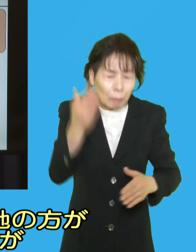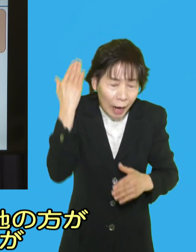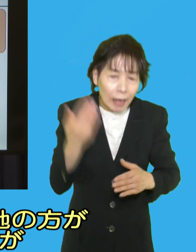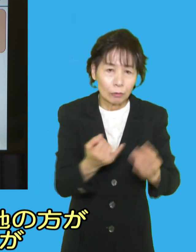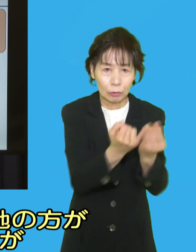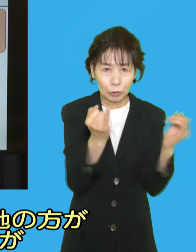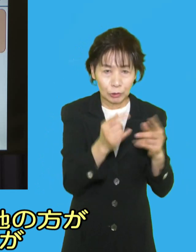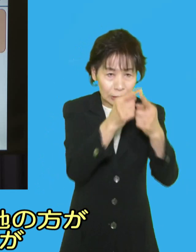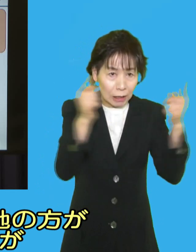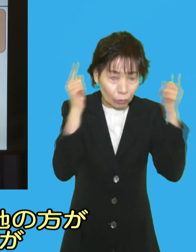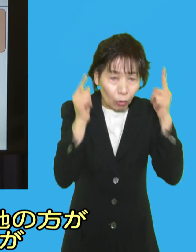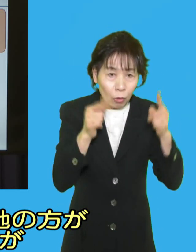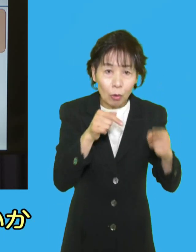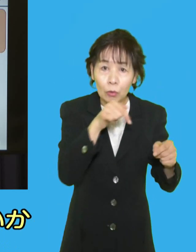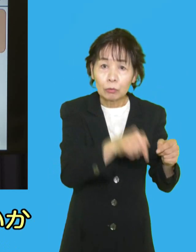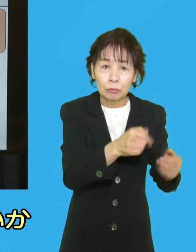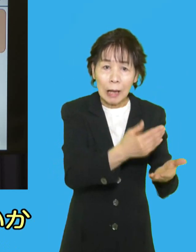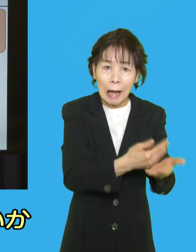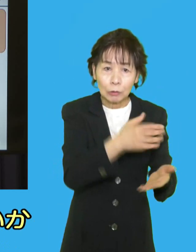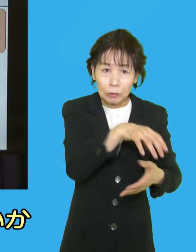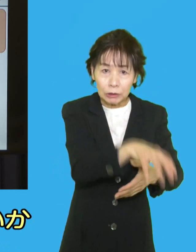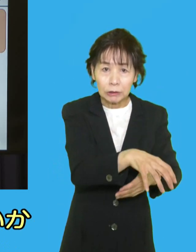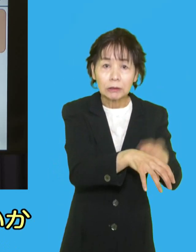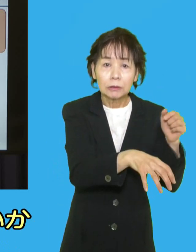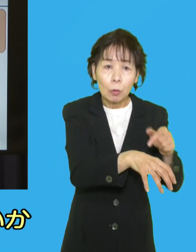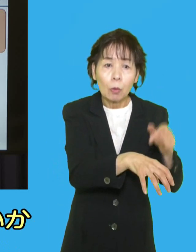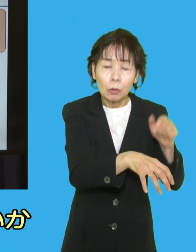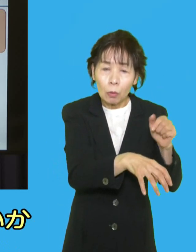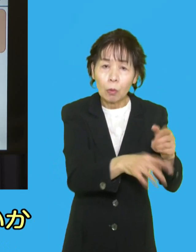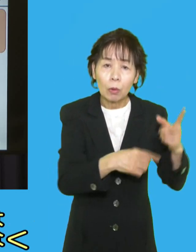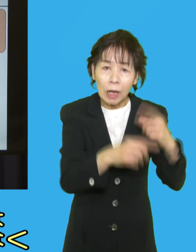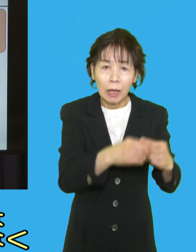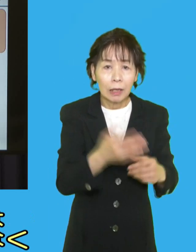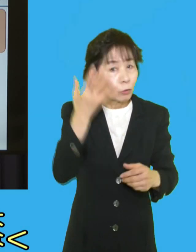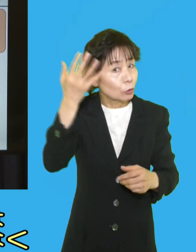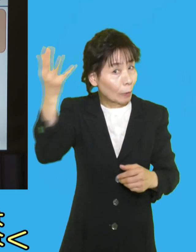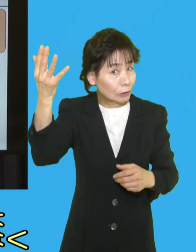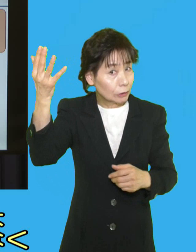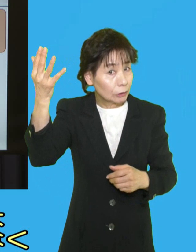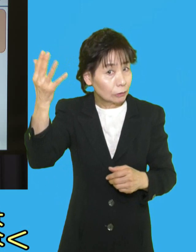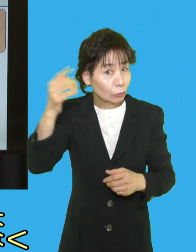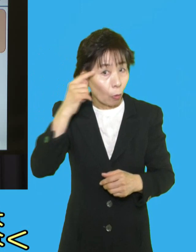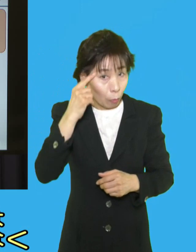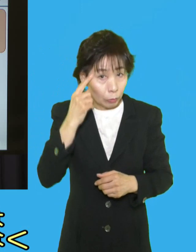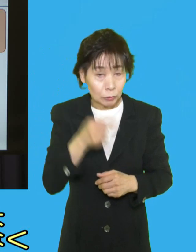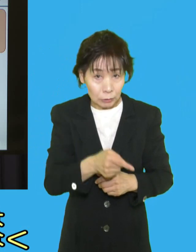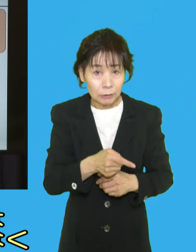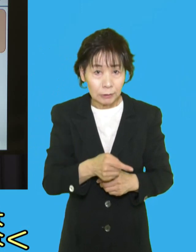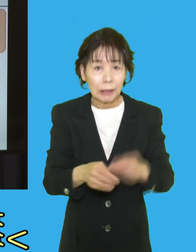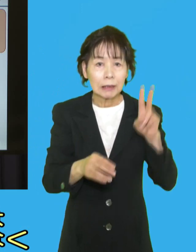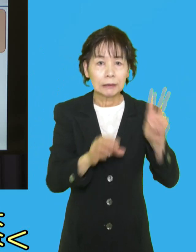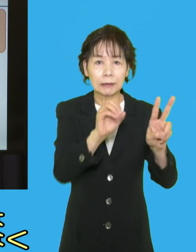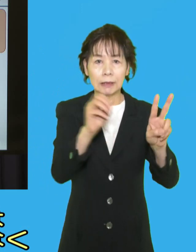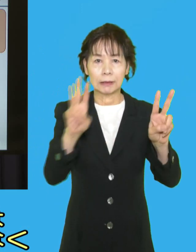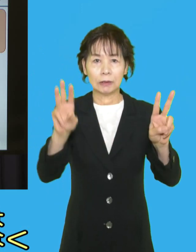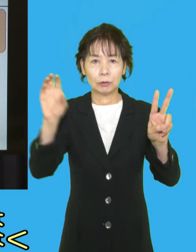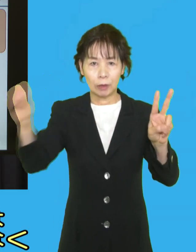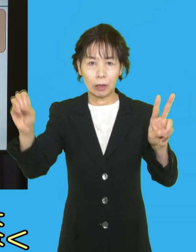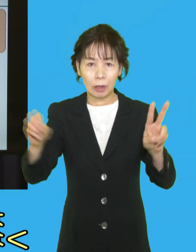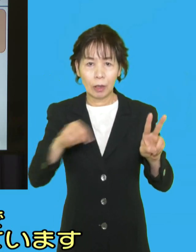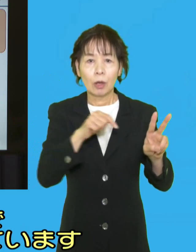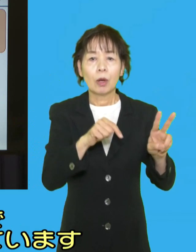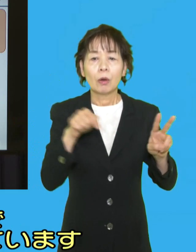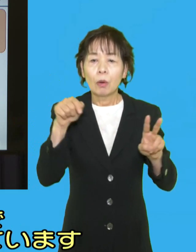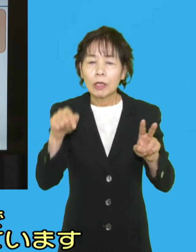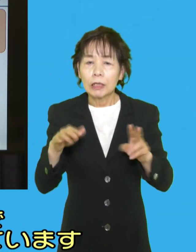まあ、このあくまでもイメージですが望ましいんじゃないかということで、まあ、2030年の想定では博物館はここでは